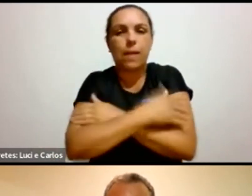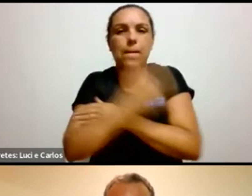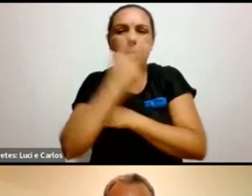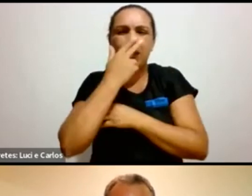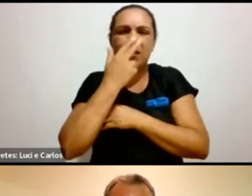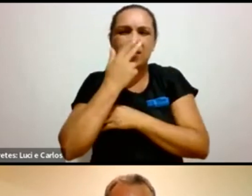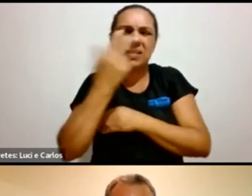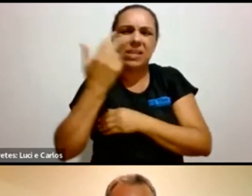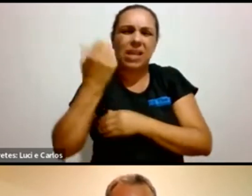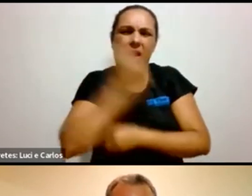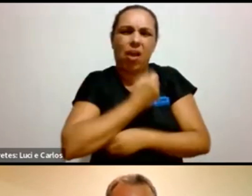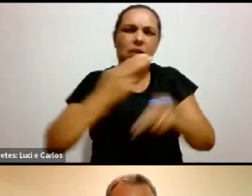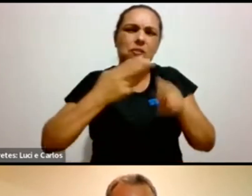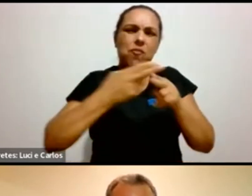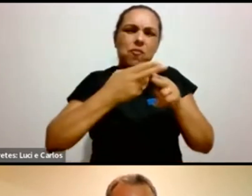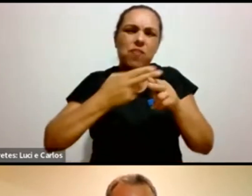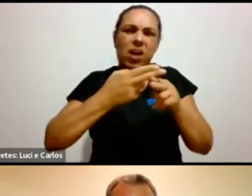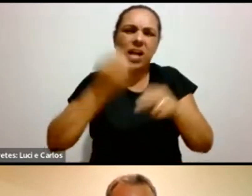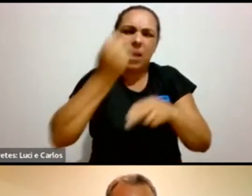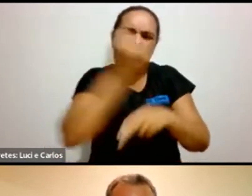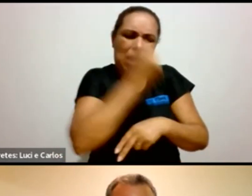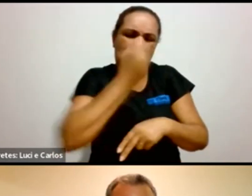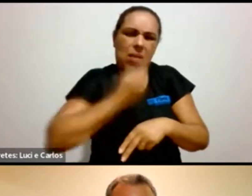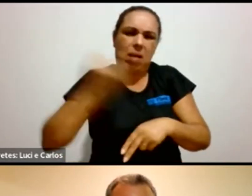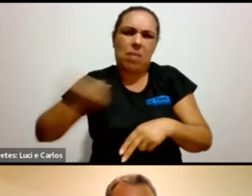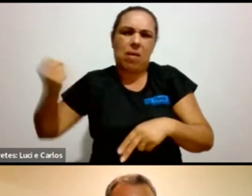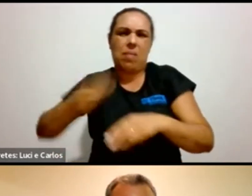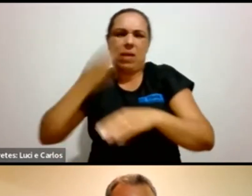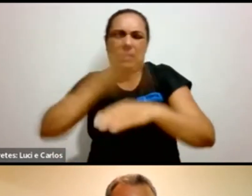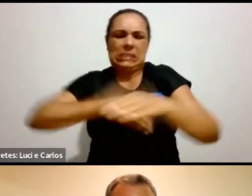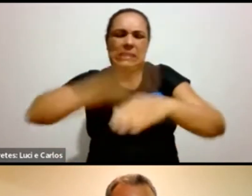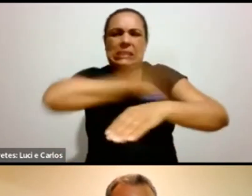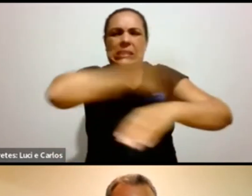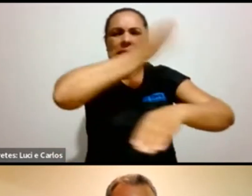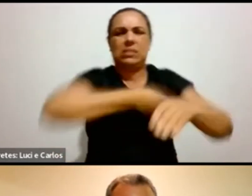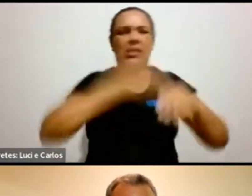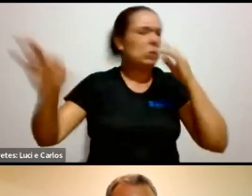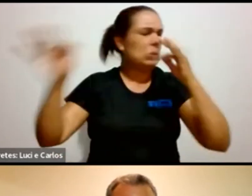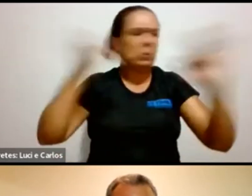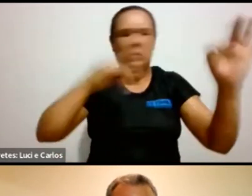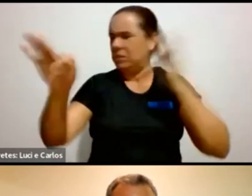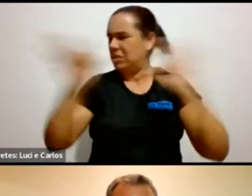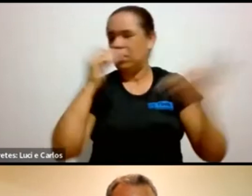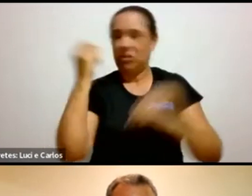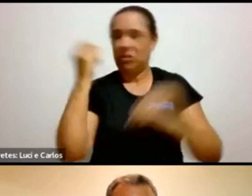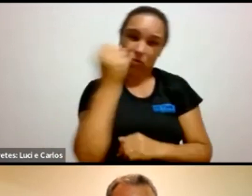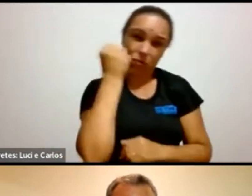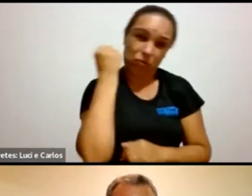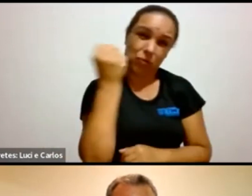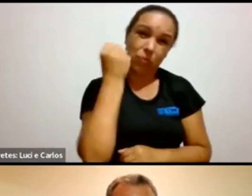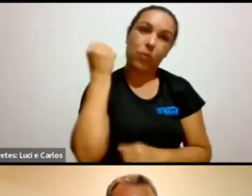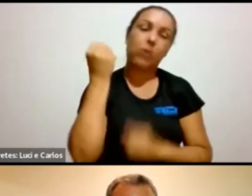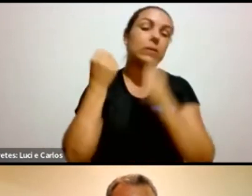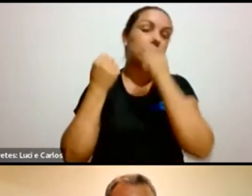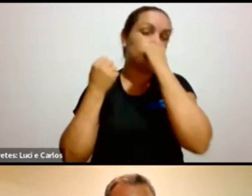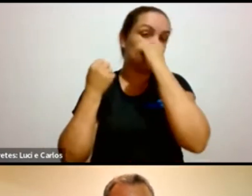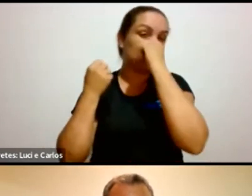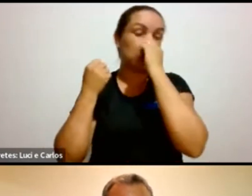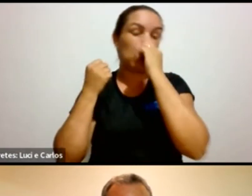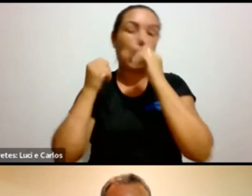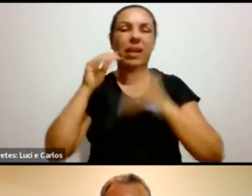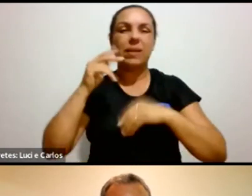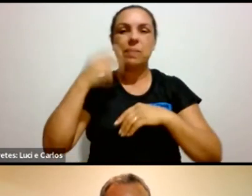corpo quando batia o vento no meu corpo. E com isso eu evitava de sair, porque toda vez que a gente sai, aí as pessoas